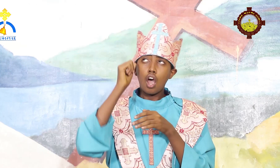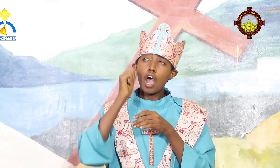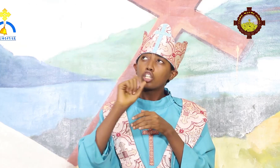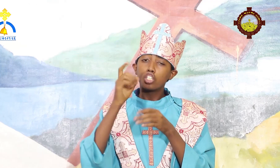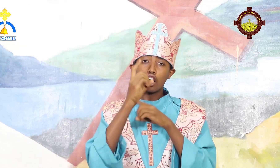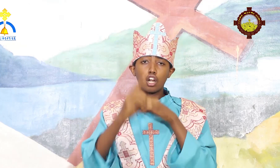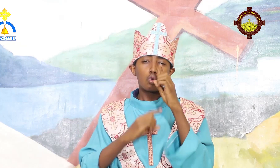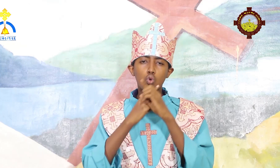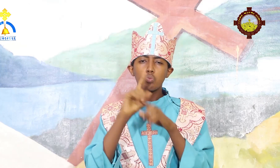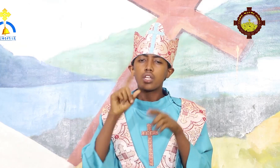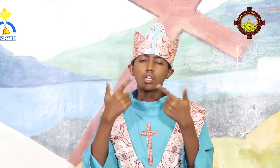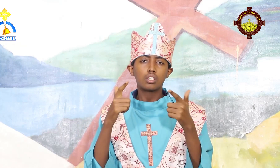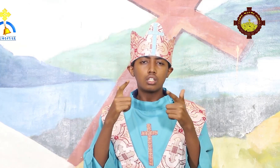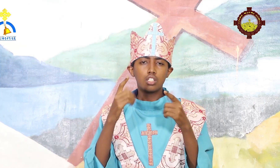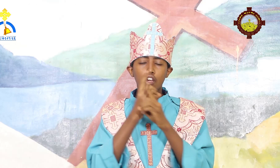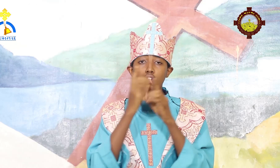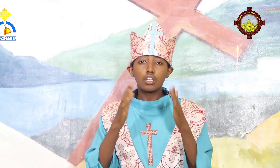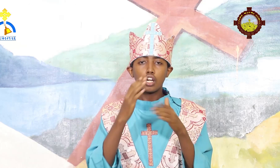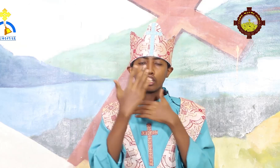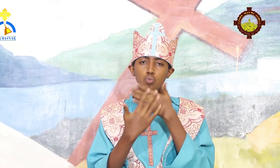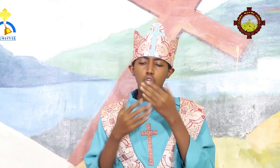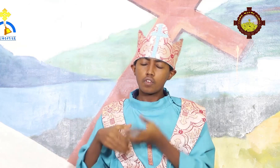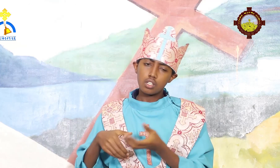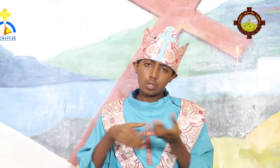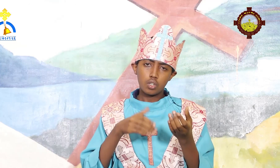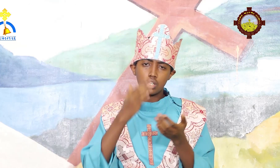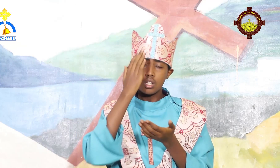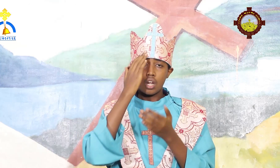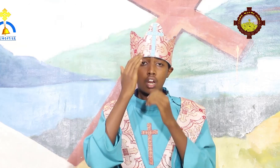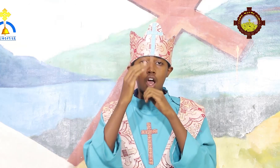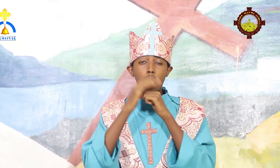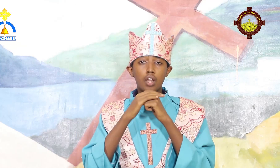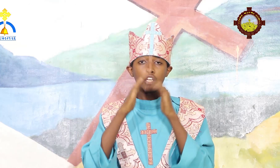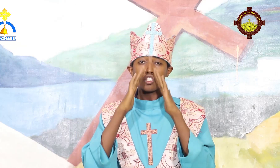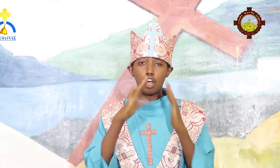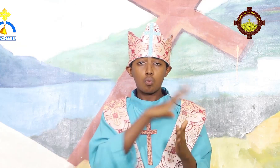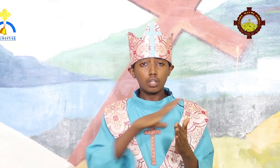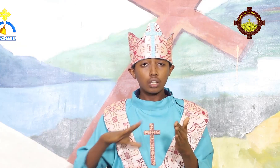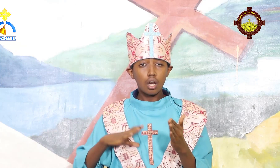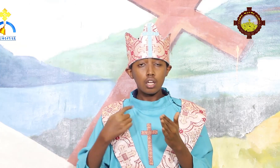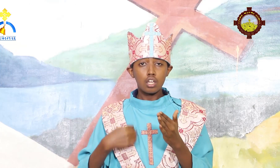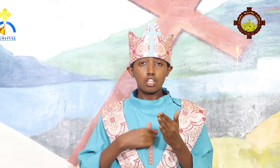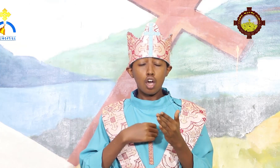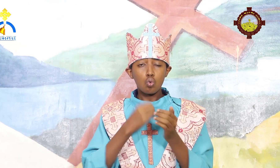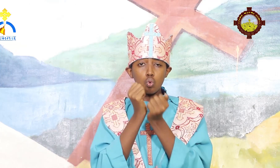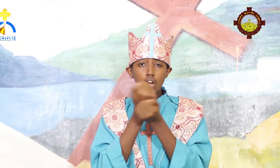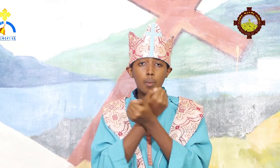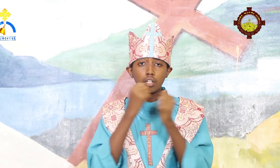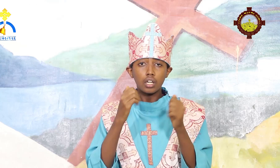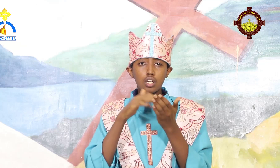ቀራንዮ ምንኛ ታደልሽ የፈጣሪ ደሙ የፈሰሰብሽ የእስራኤል አምላክ የሰላሙ ጌታ እኛኑን